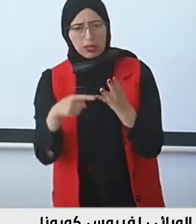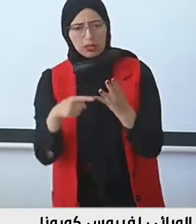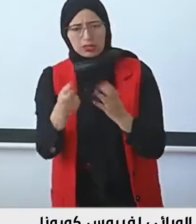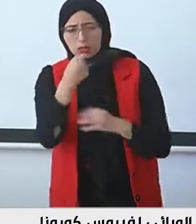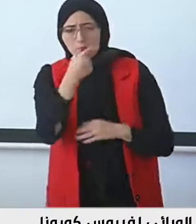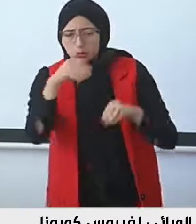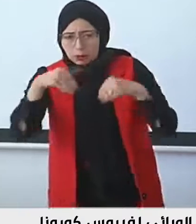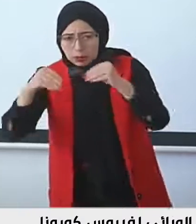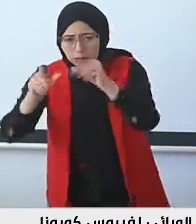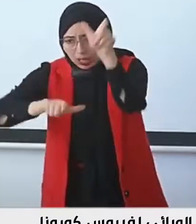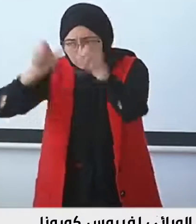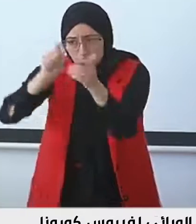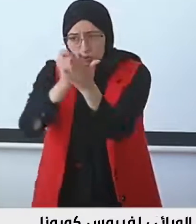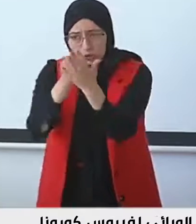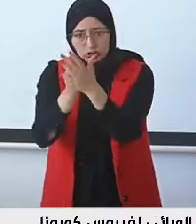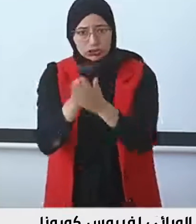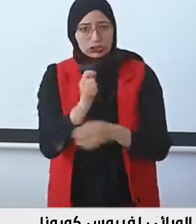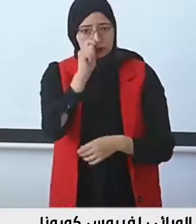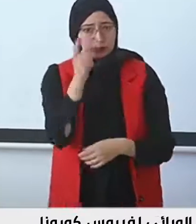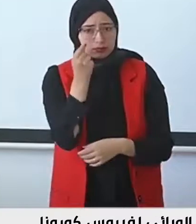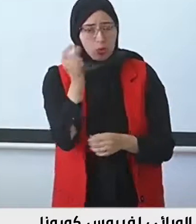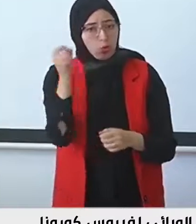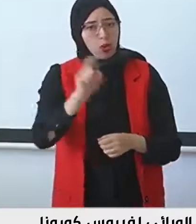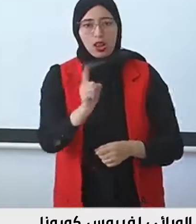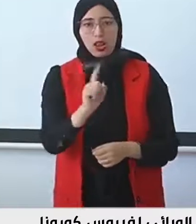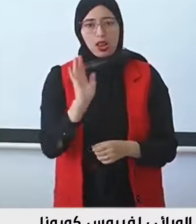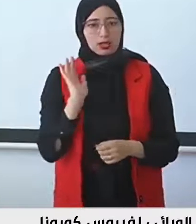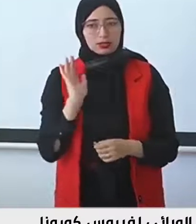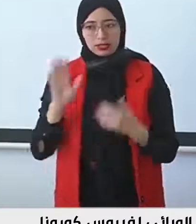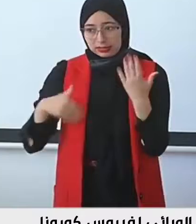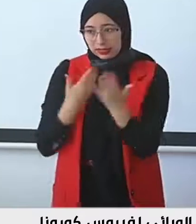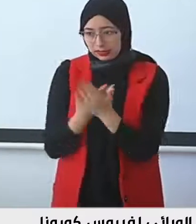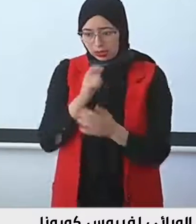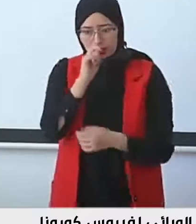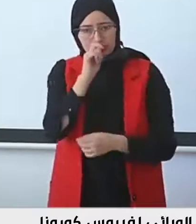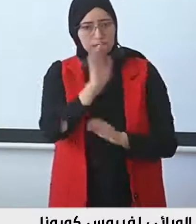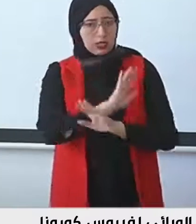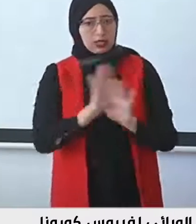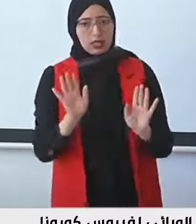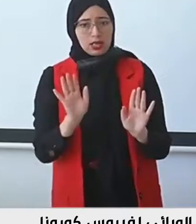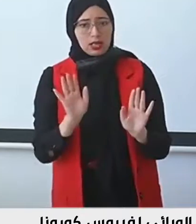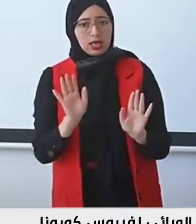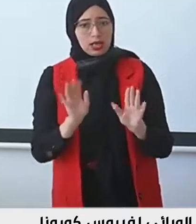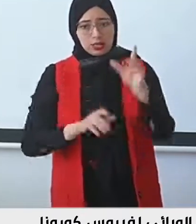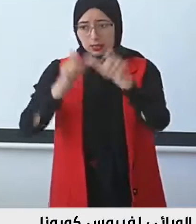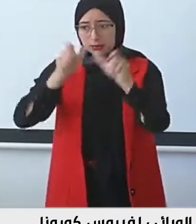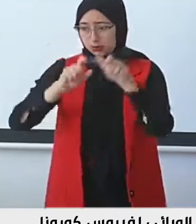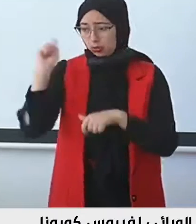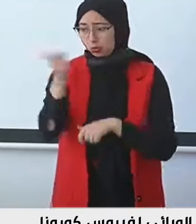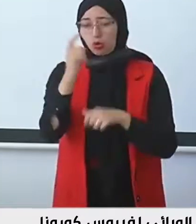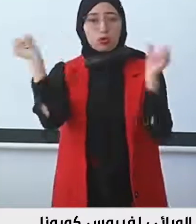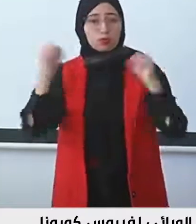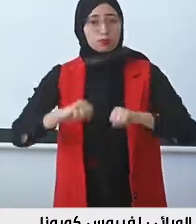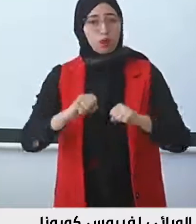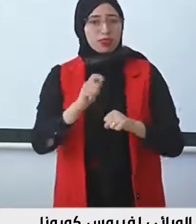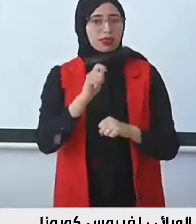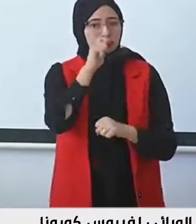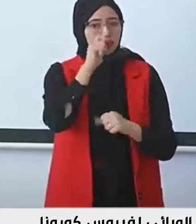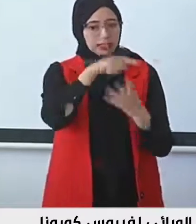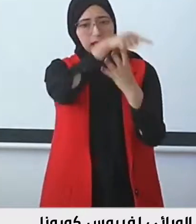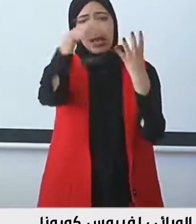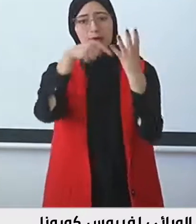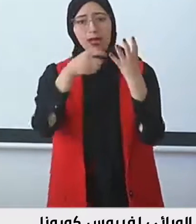وضعه مبني على اللي هما تو يقوموا باخذ العينات، وهما اللي باش يقوموا باستعمال التحليل هذا.